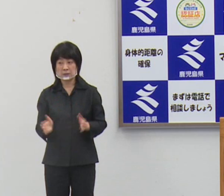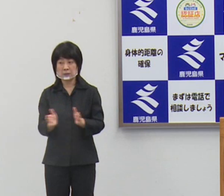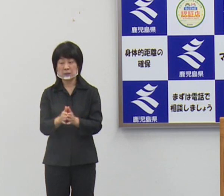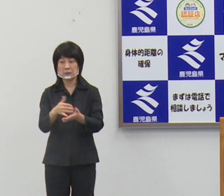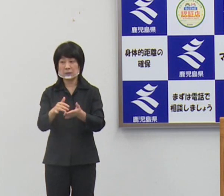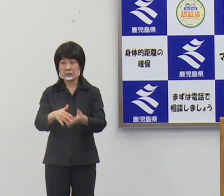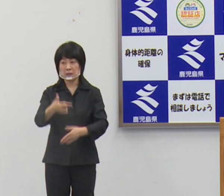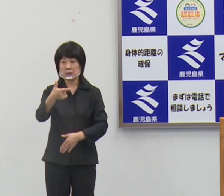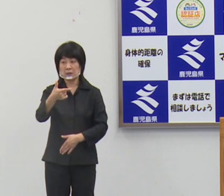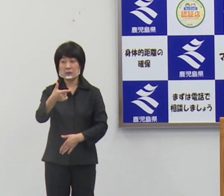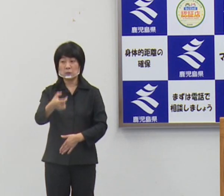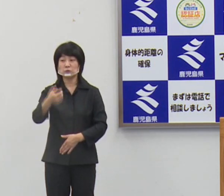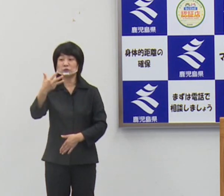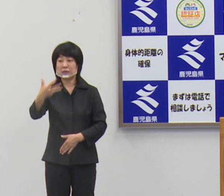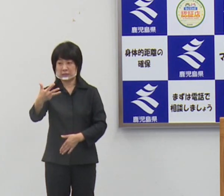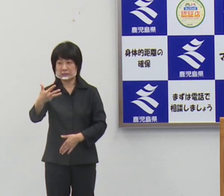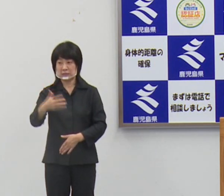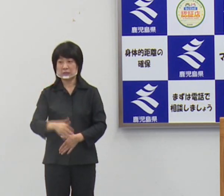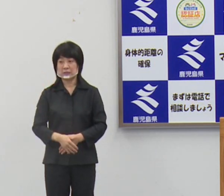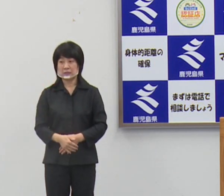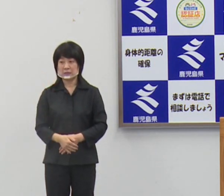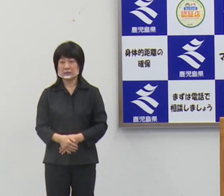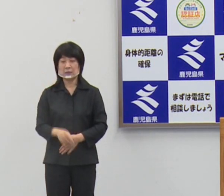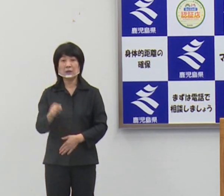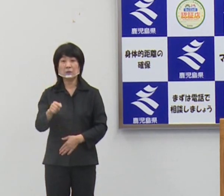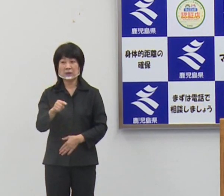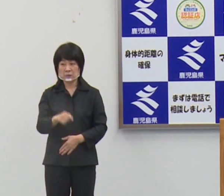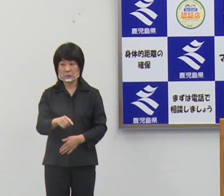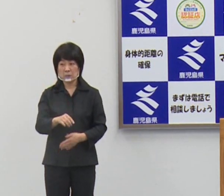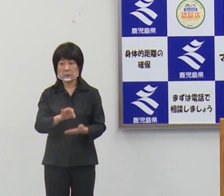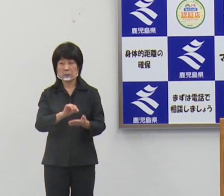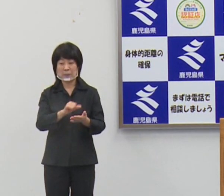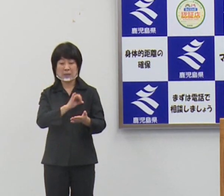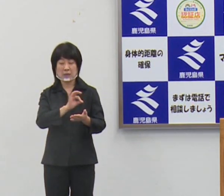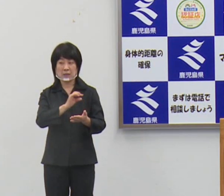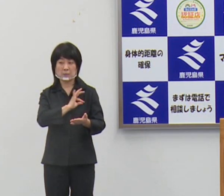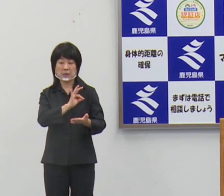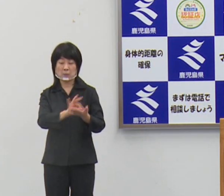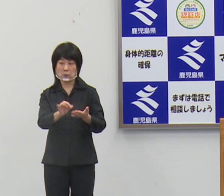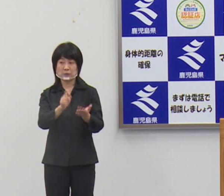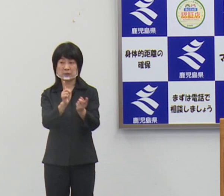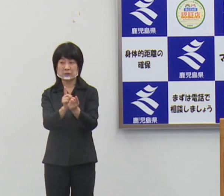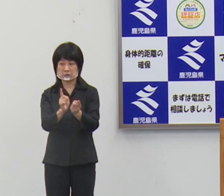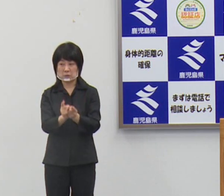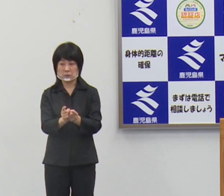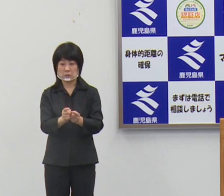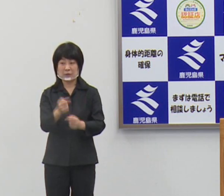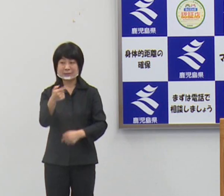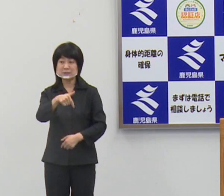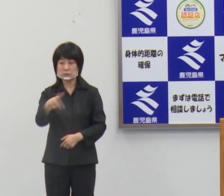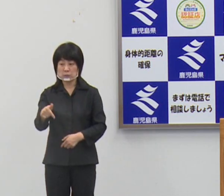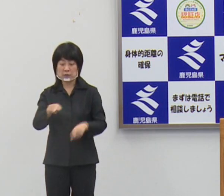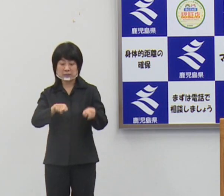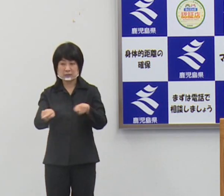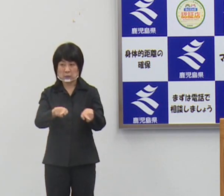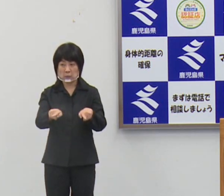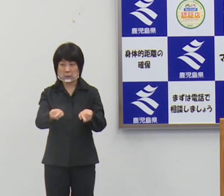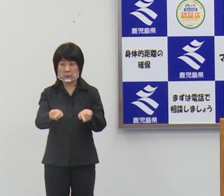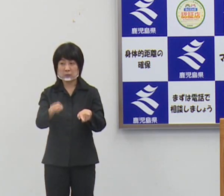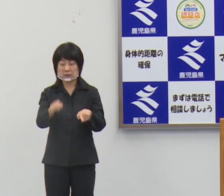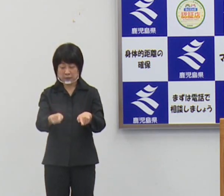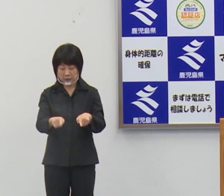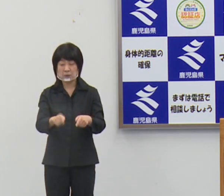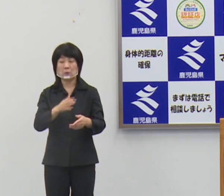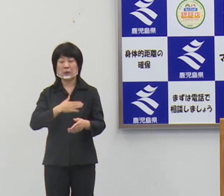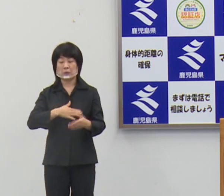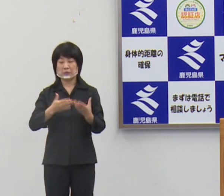68箇所がその命令の対象ですが、まあ、一部指導段階でまたちゃんと従いますと応